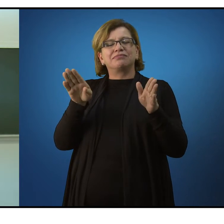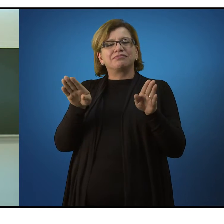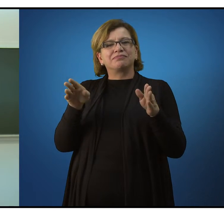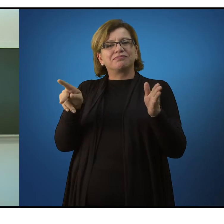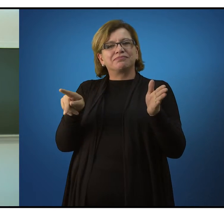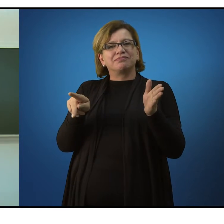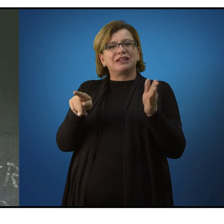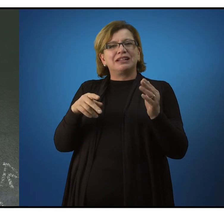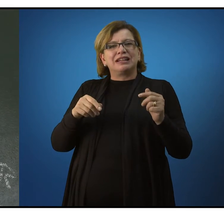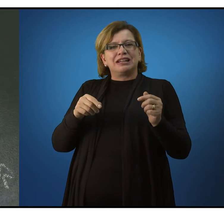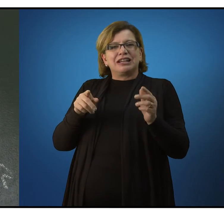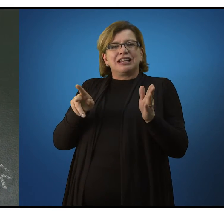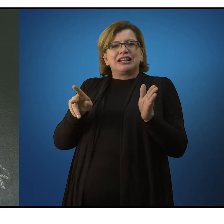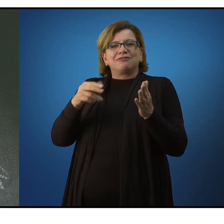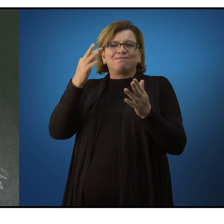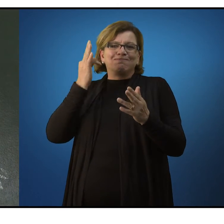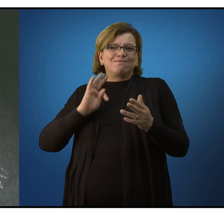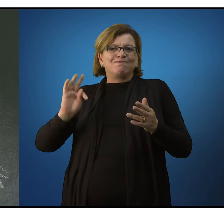aristotélica, ou de